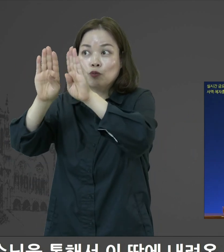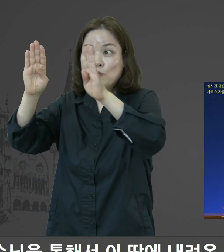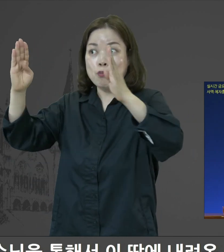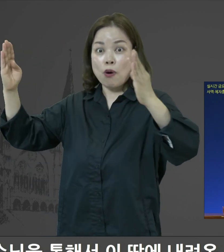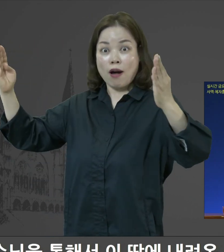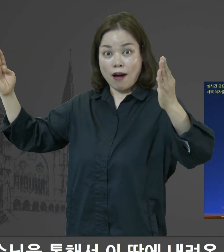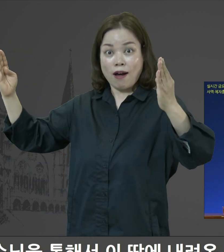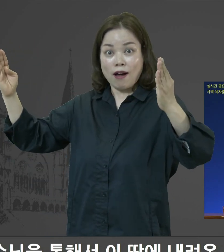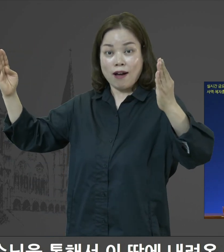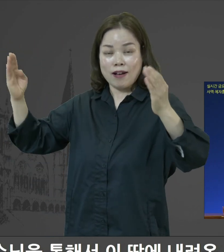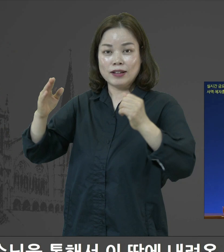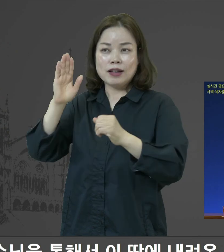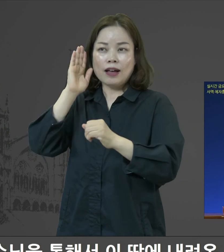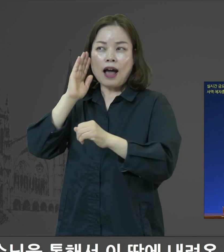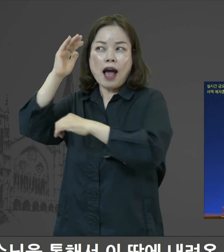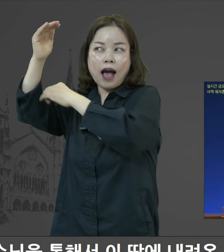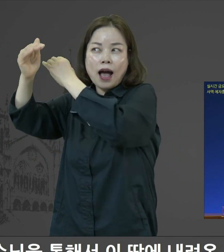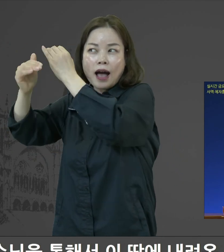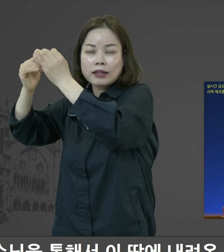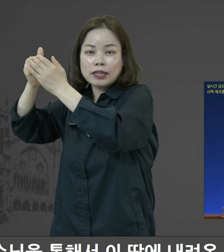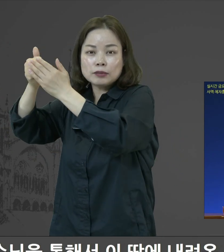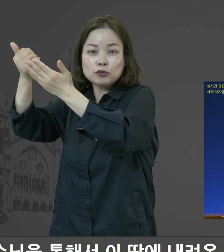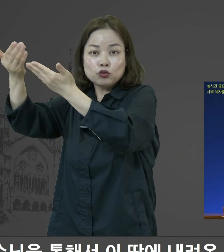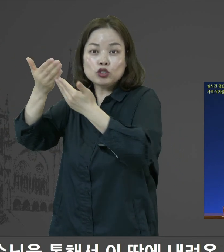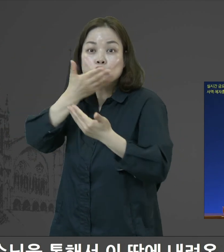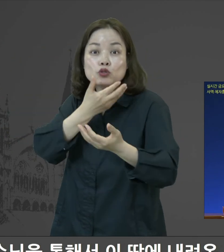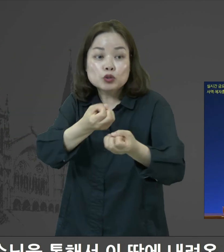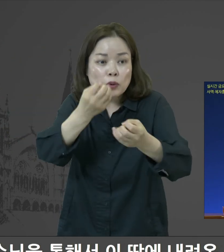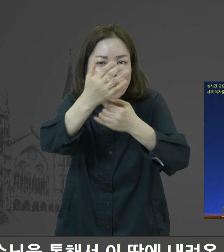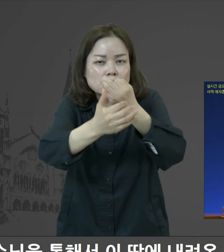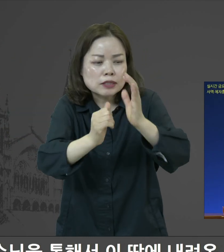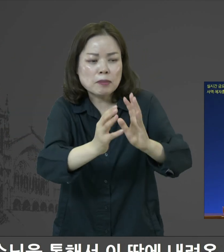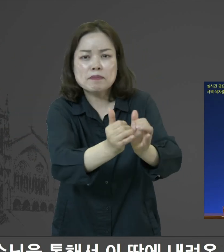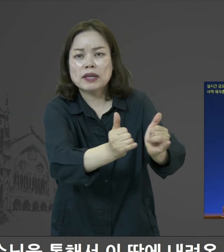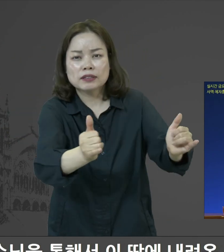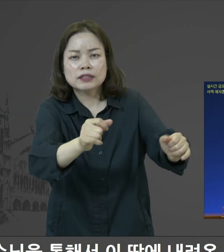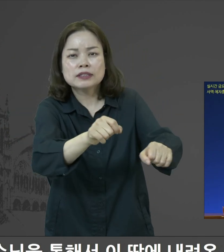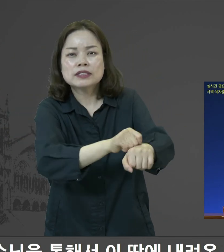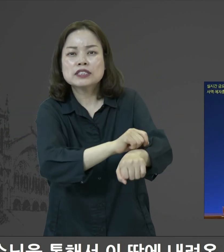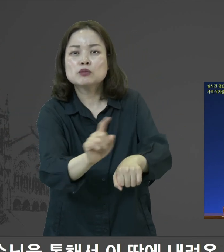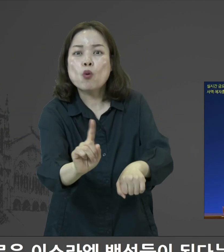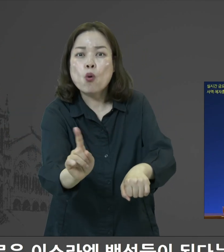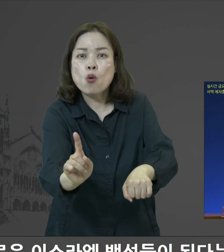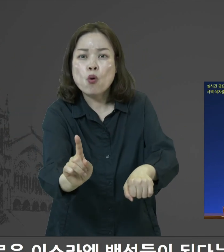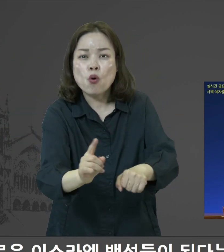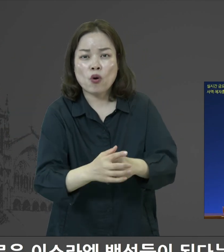겁니다. 이 하나님, 이런 축복을 받은 하나님의 백성의 특징이 뭐라고요?